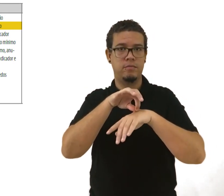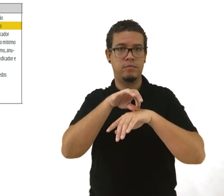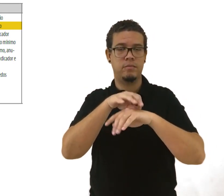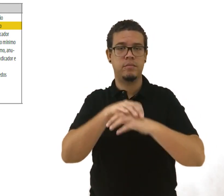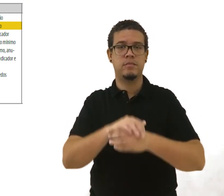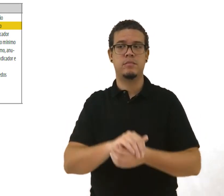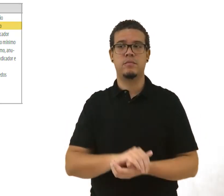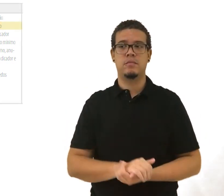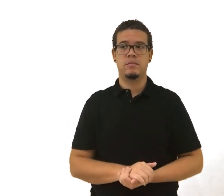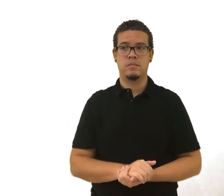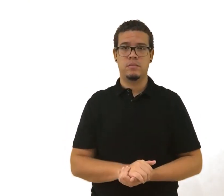carne.